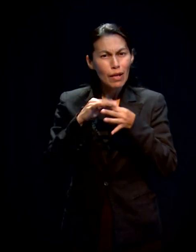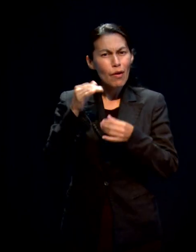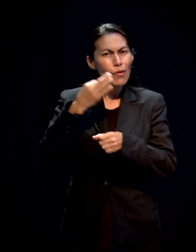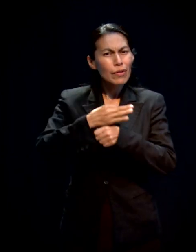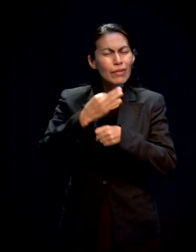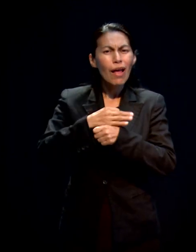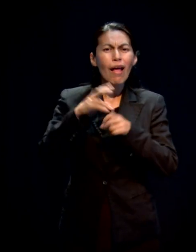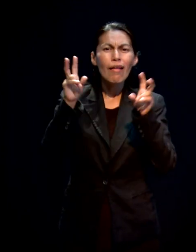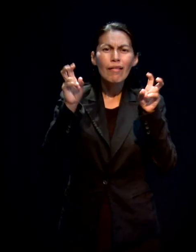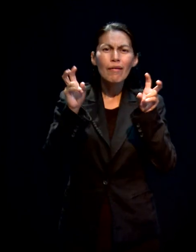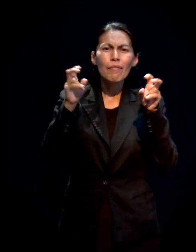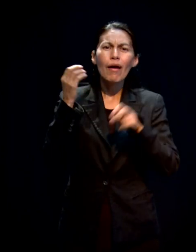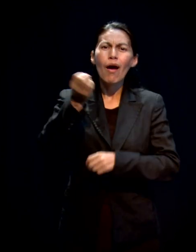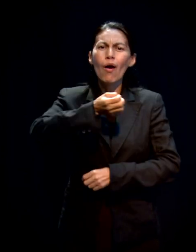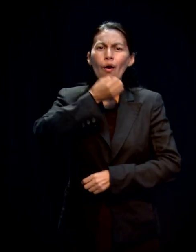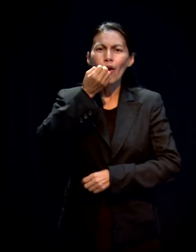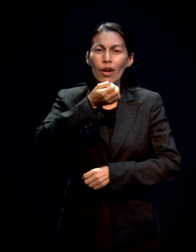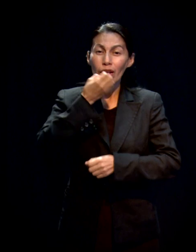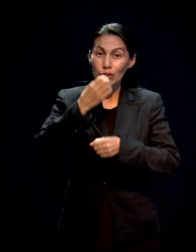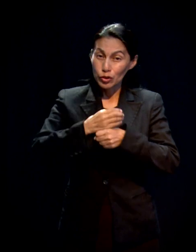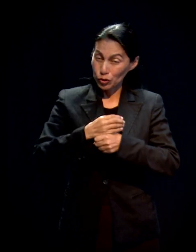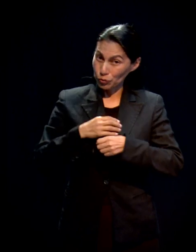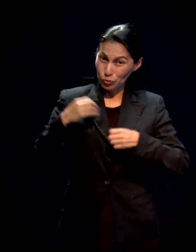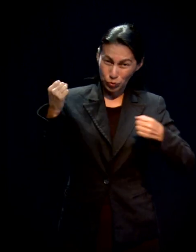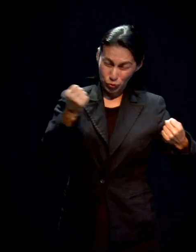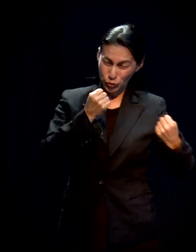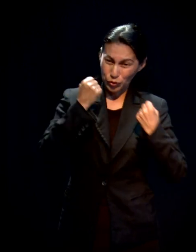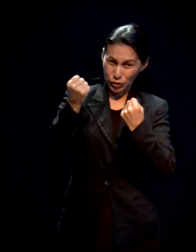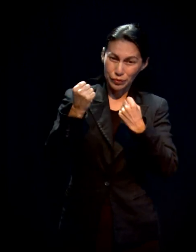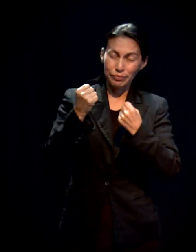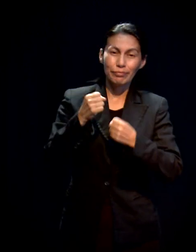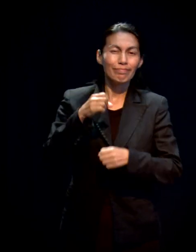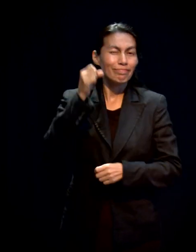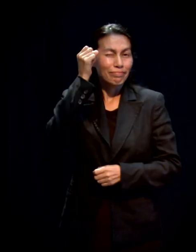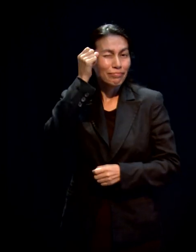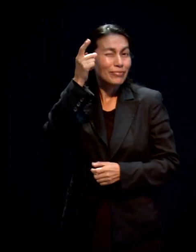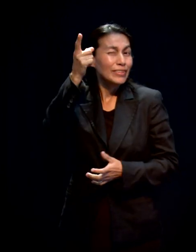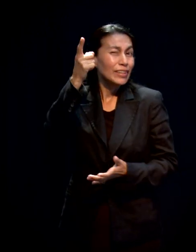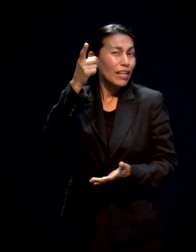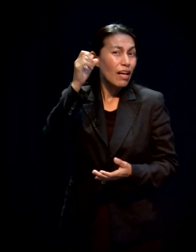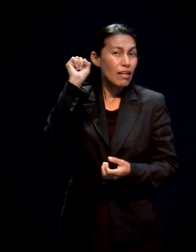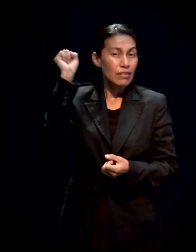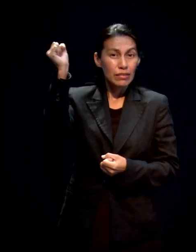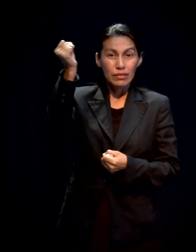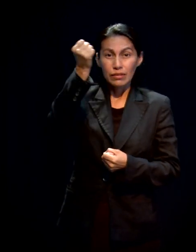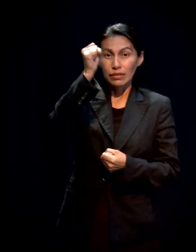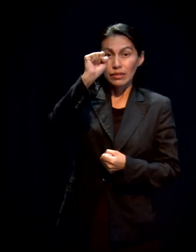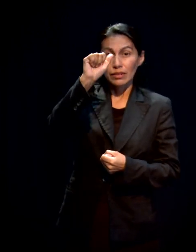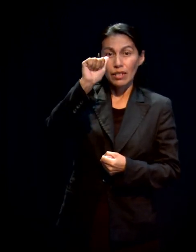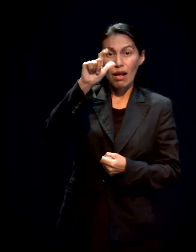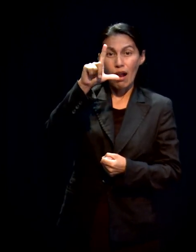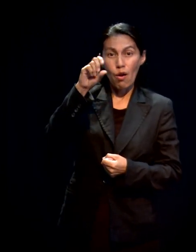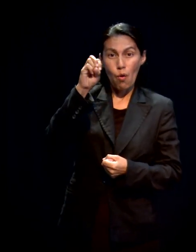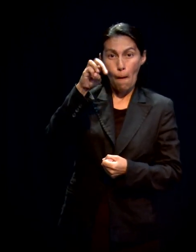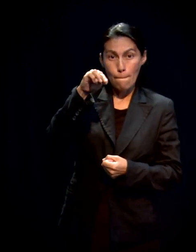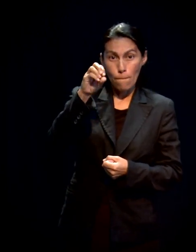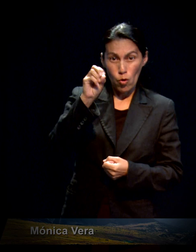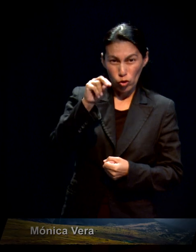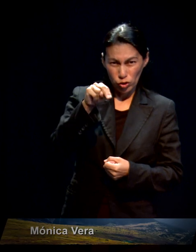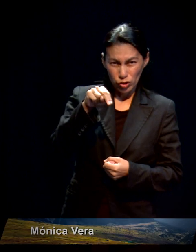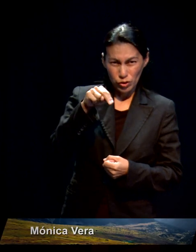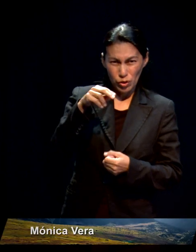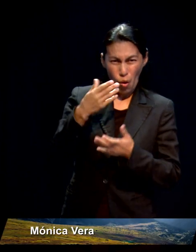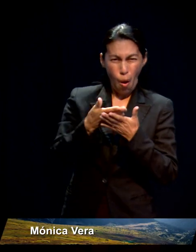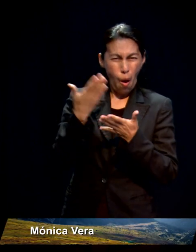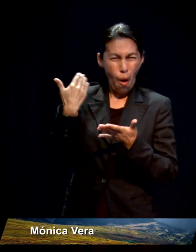oración imagínate que nos pasa como a salomón que de repente dios se nos apareciera